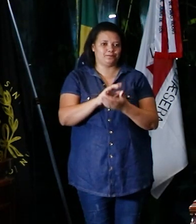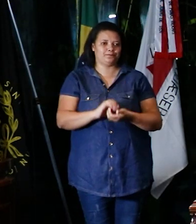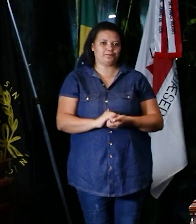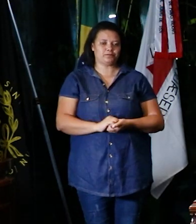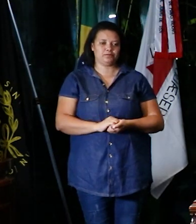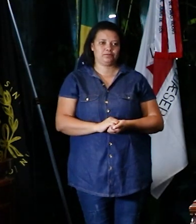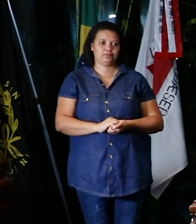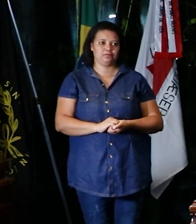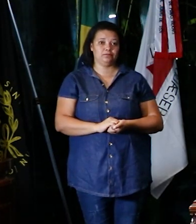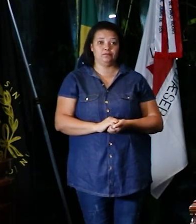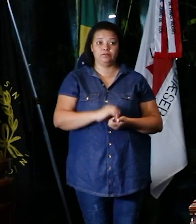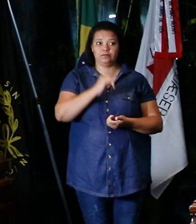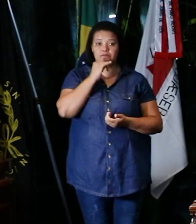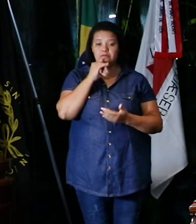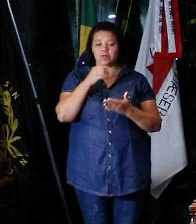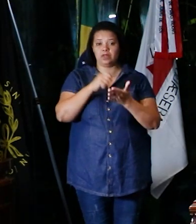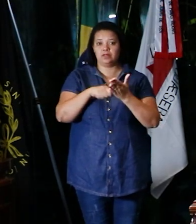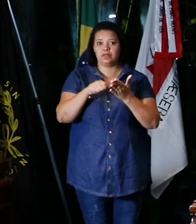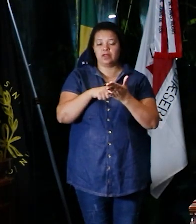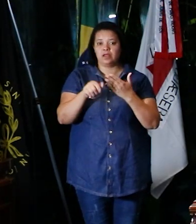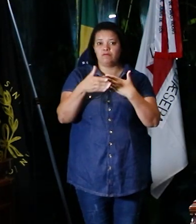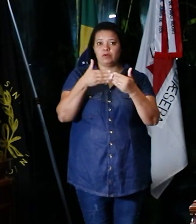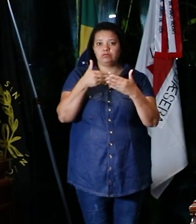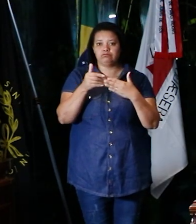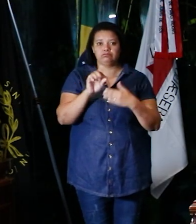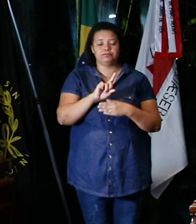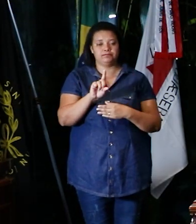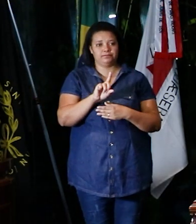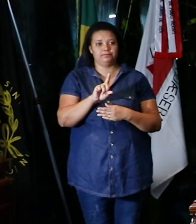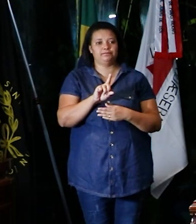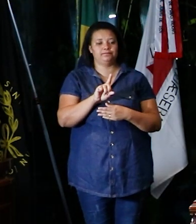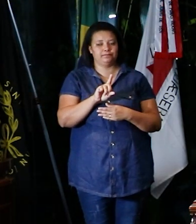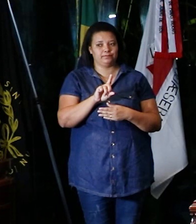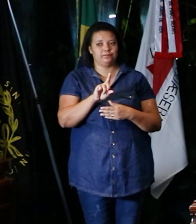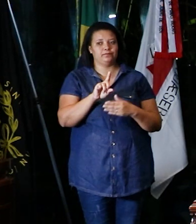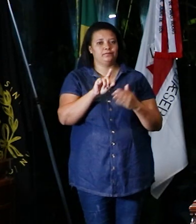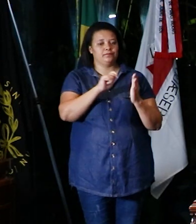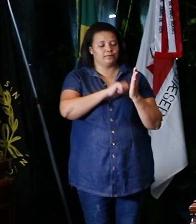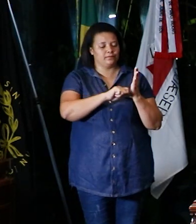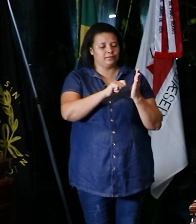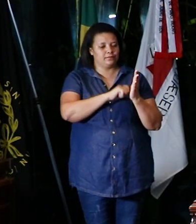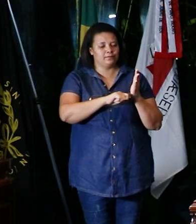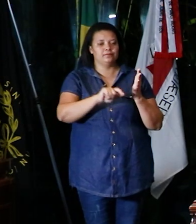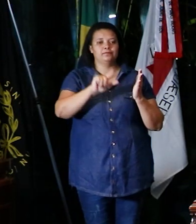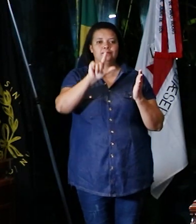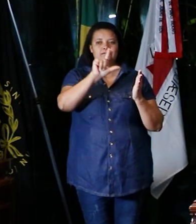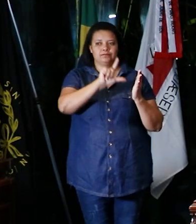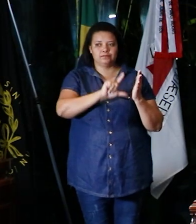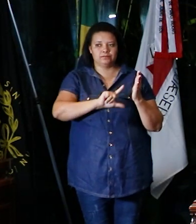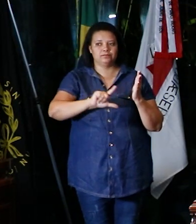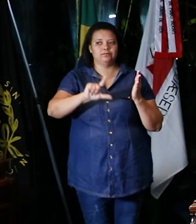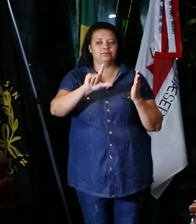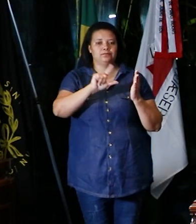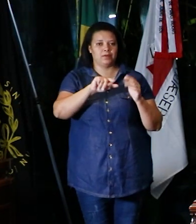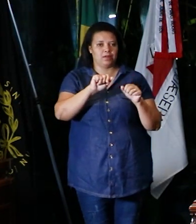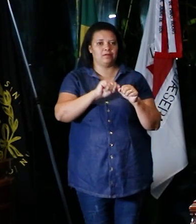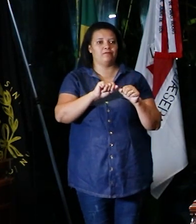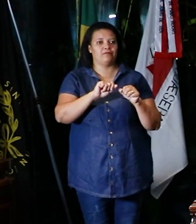uma página qualquer. Ele considerava uma página literária. E ele fez